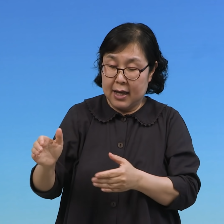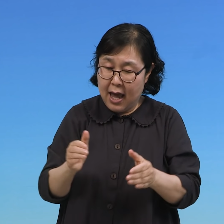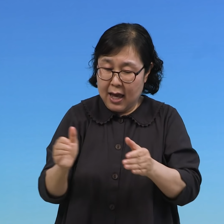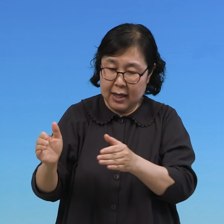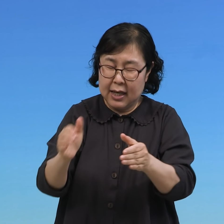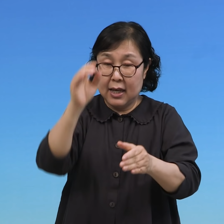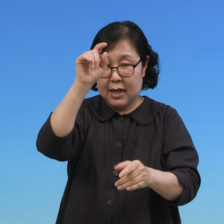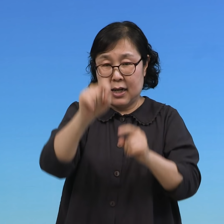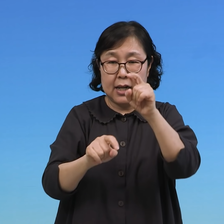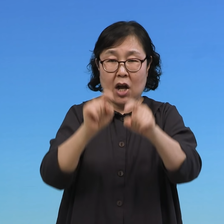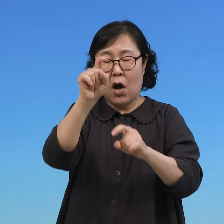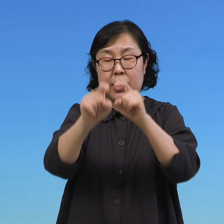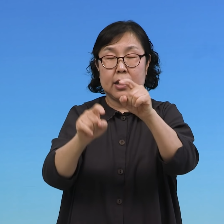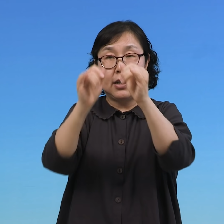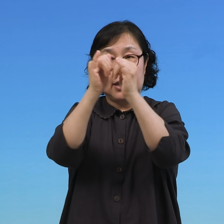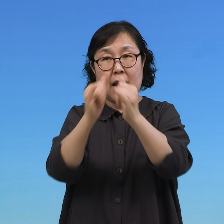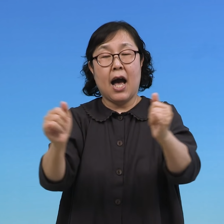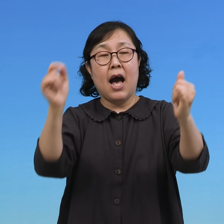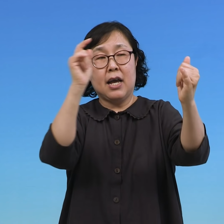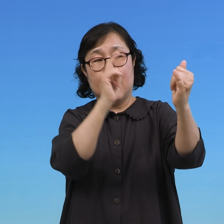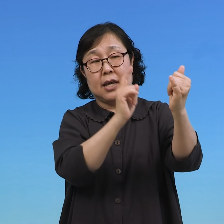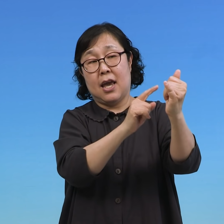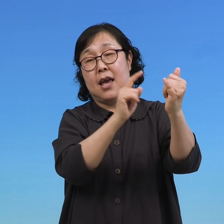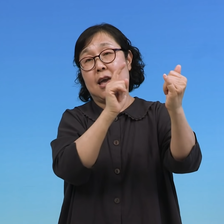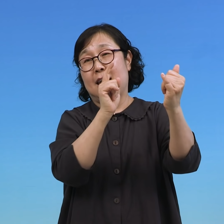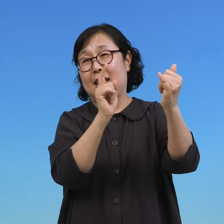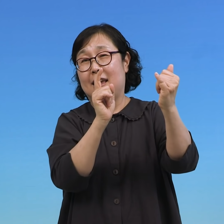십자가의 길을 걷는 자에게,